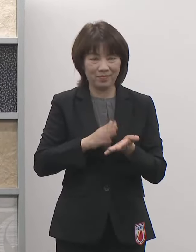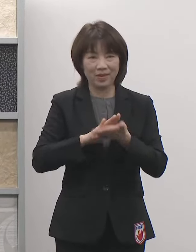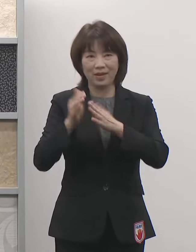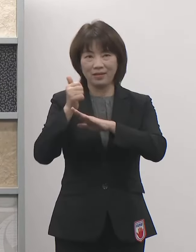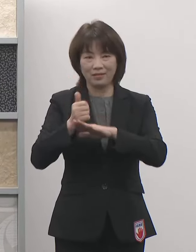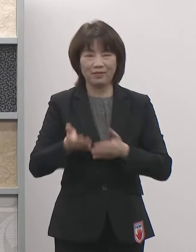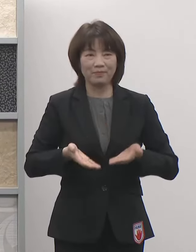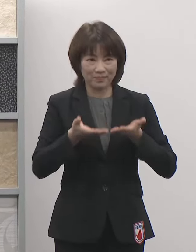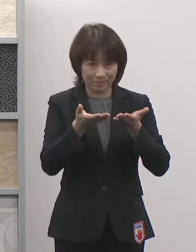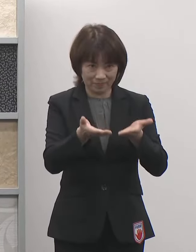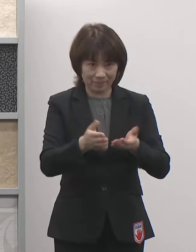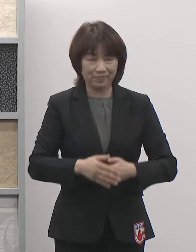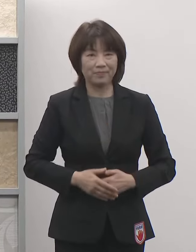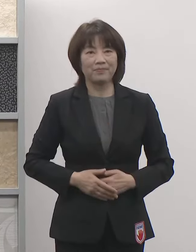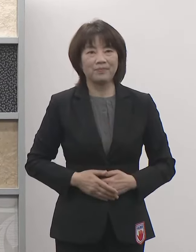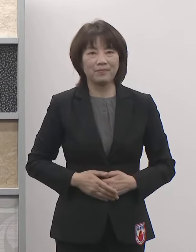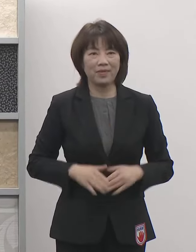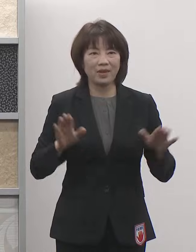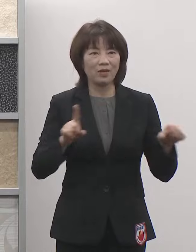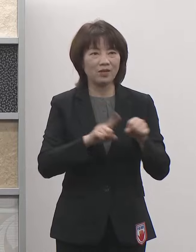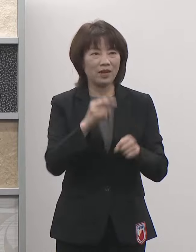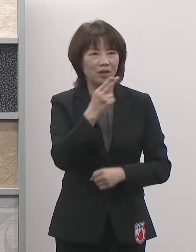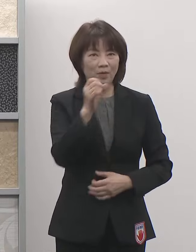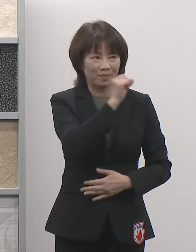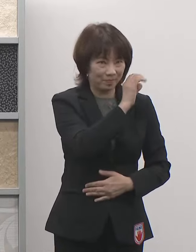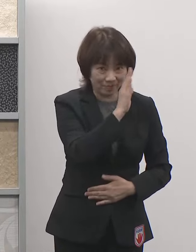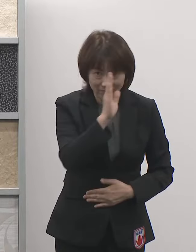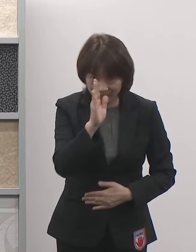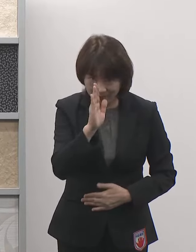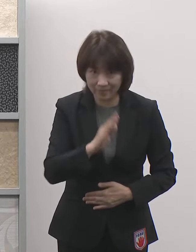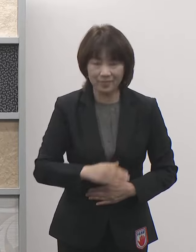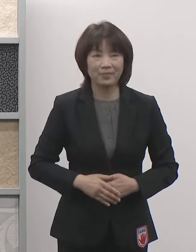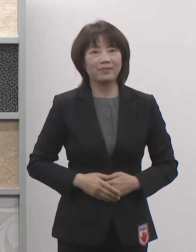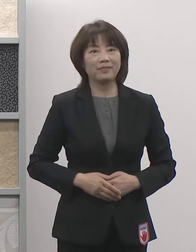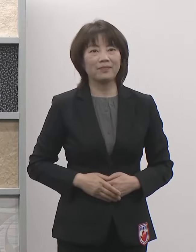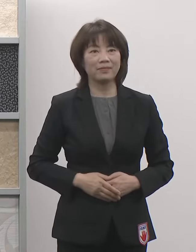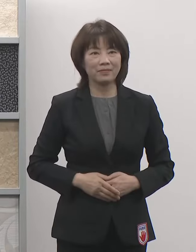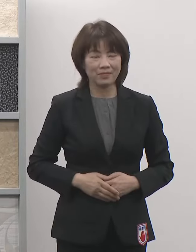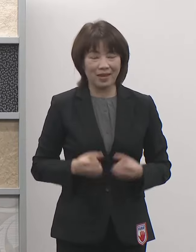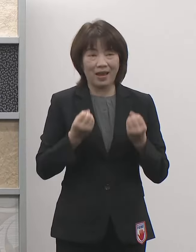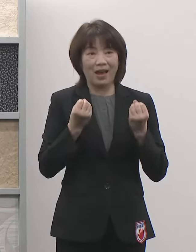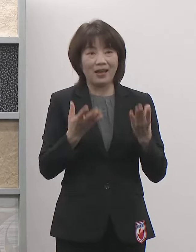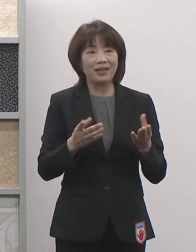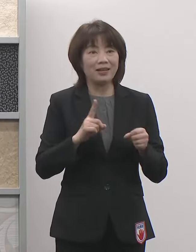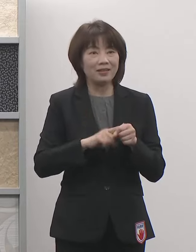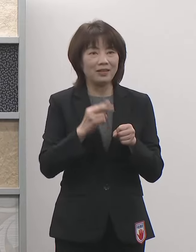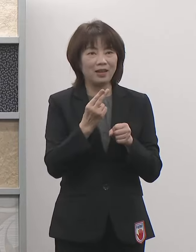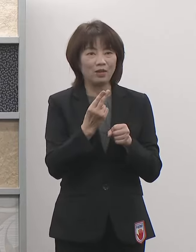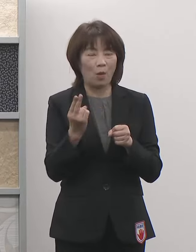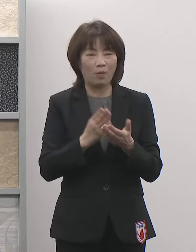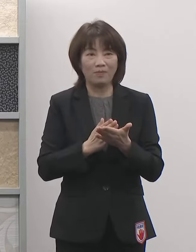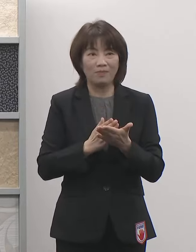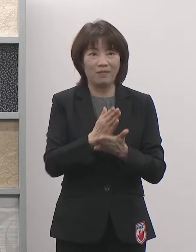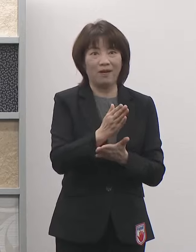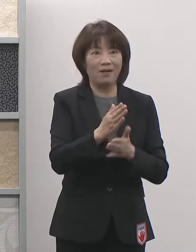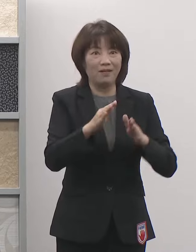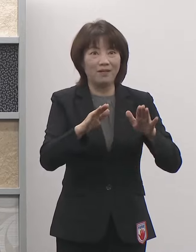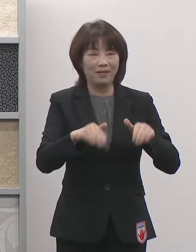発表いたします。 本年度もよろしくお願いをいたします。新しい年度が始まりまして、